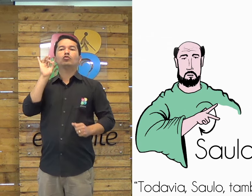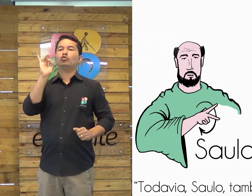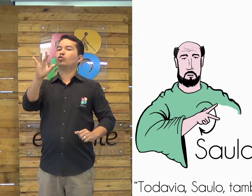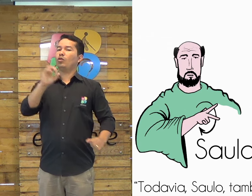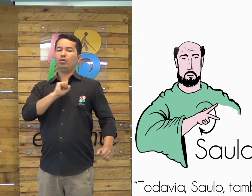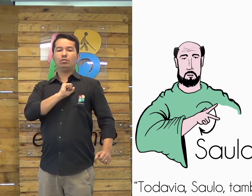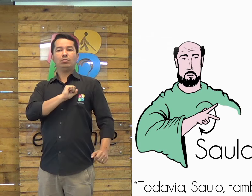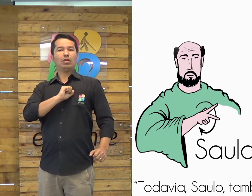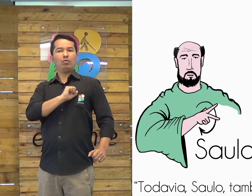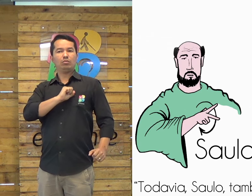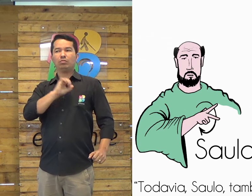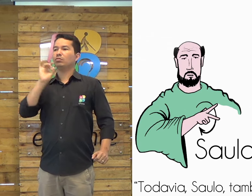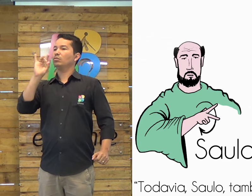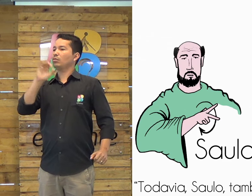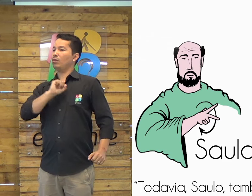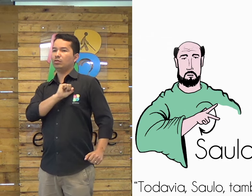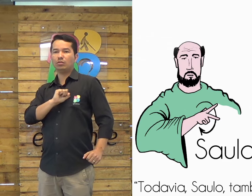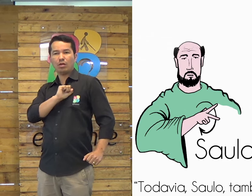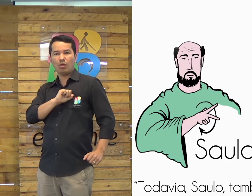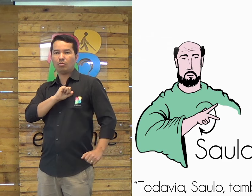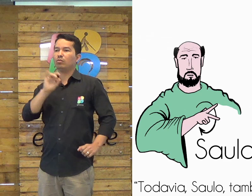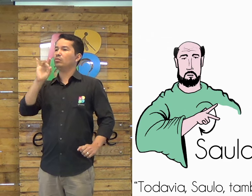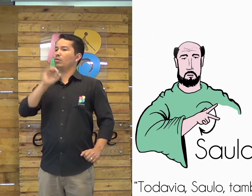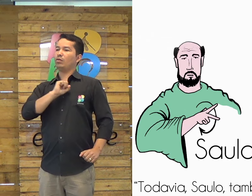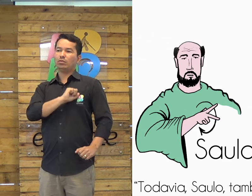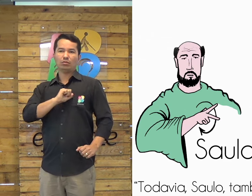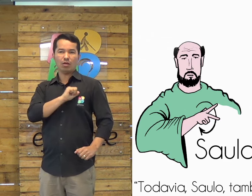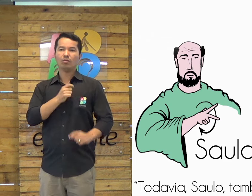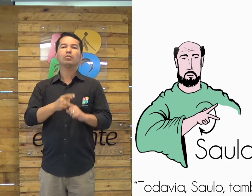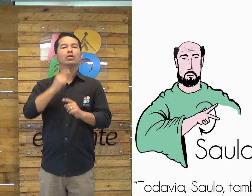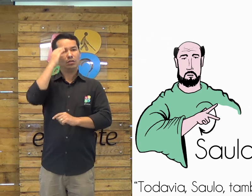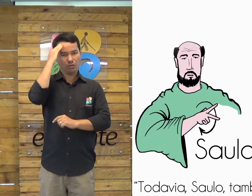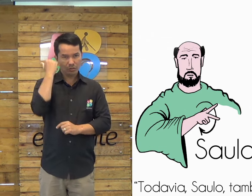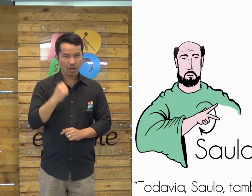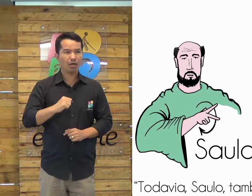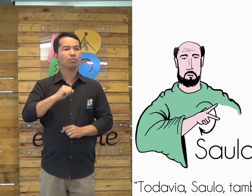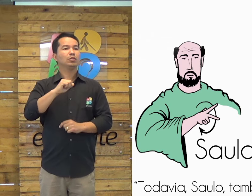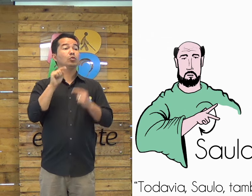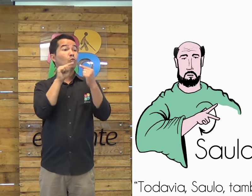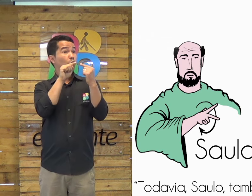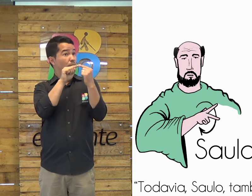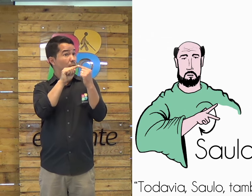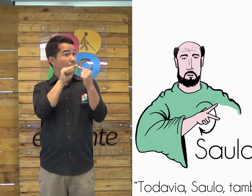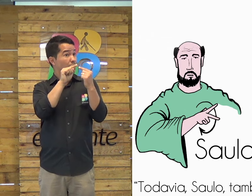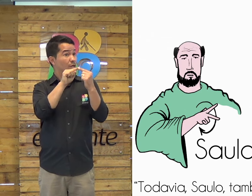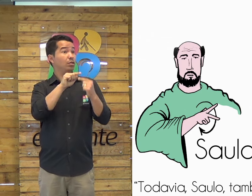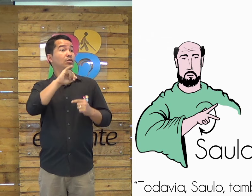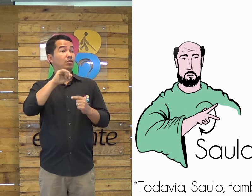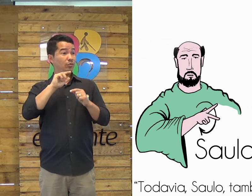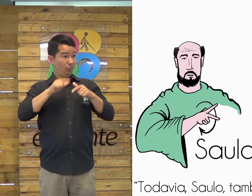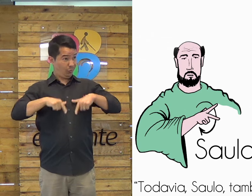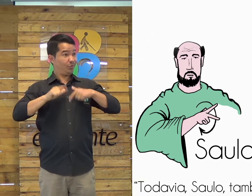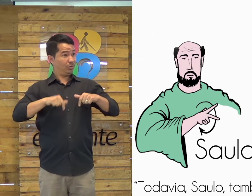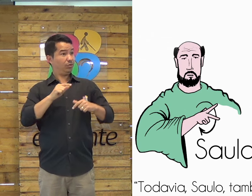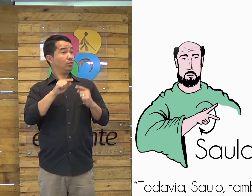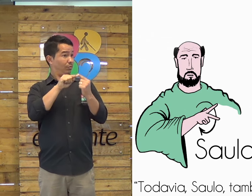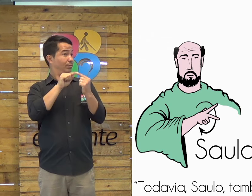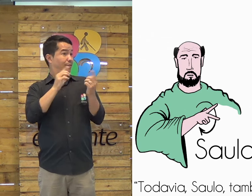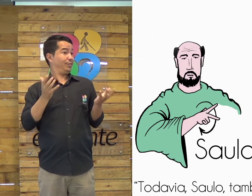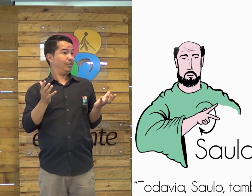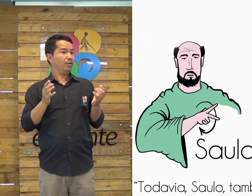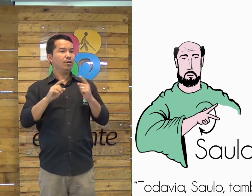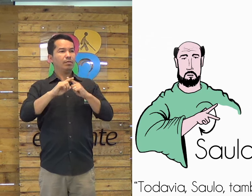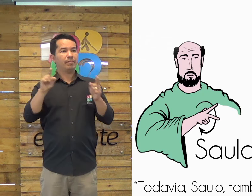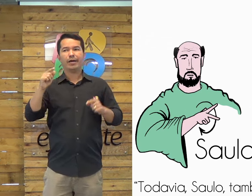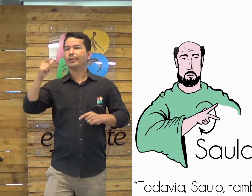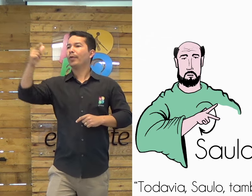O povo judeu só chamava ele de Saulo. Só de Saulo. Porque condizia, né, com os